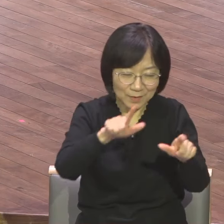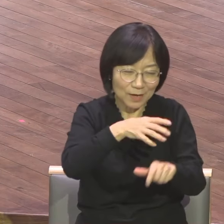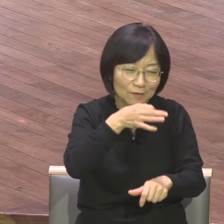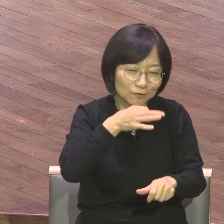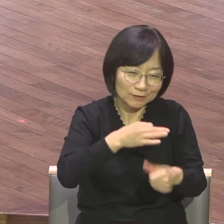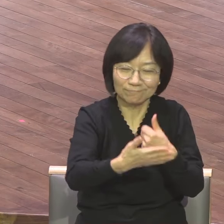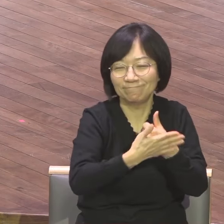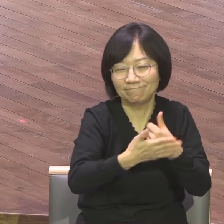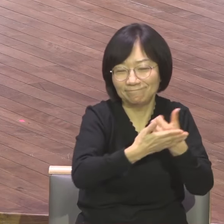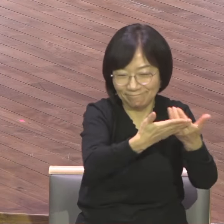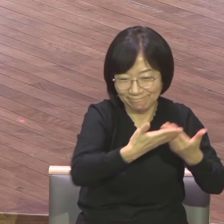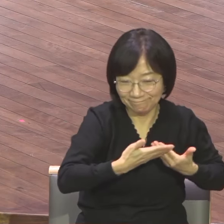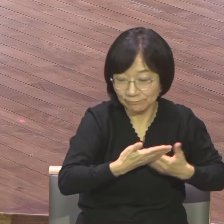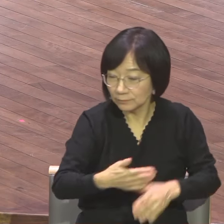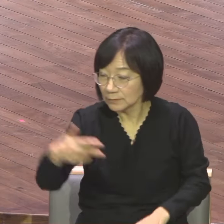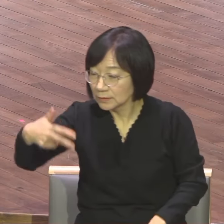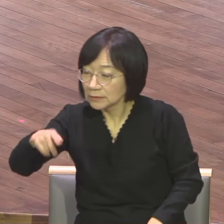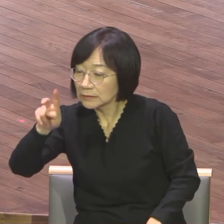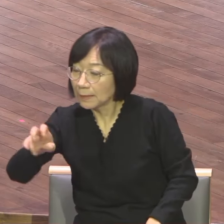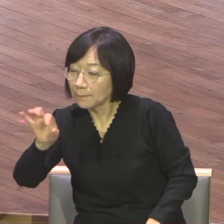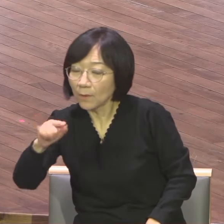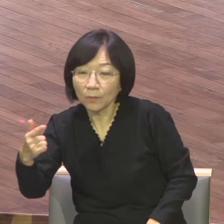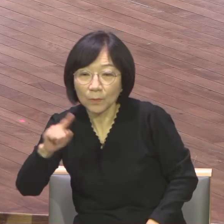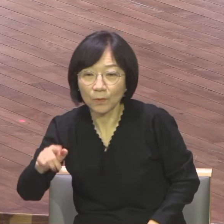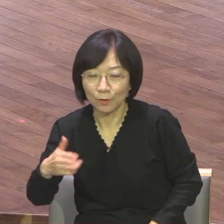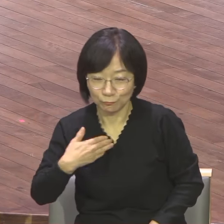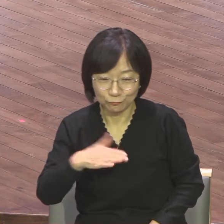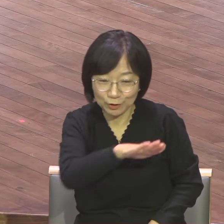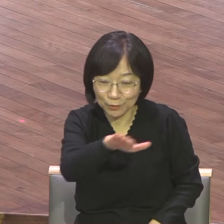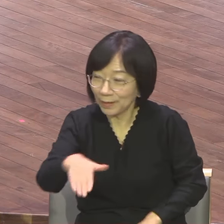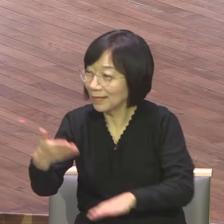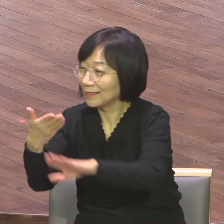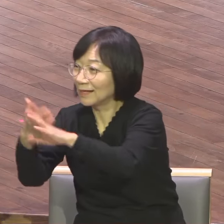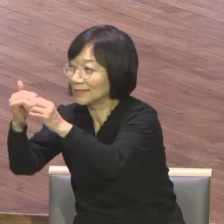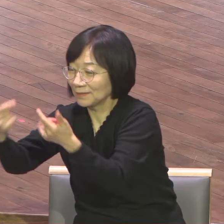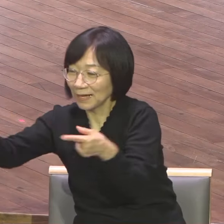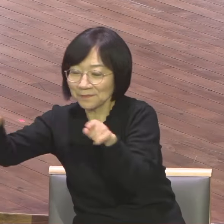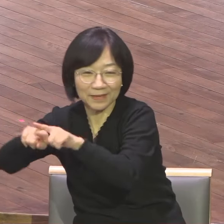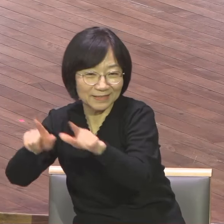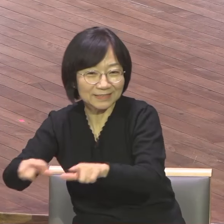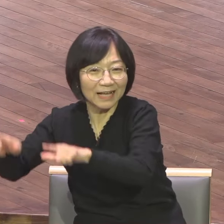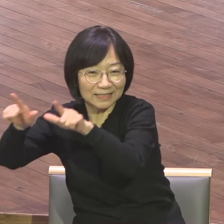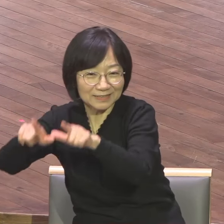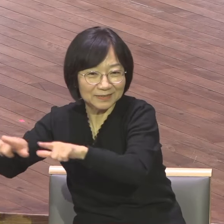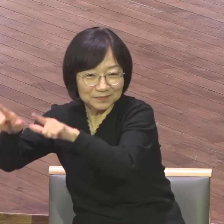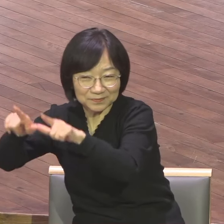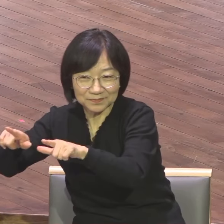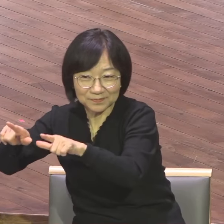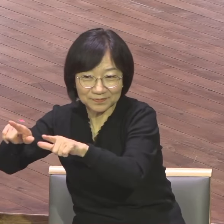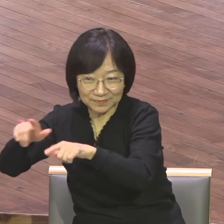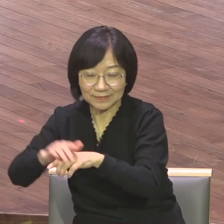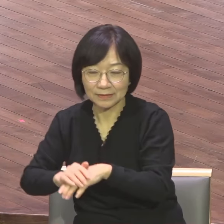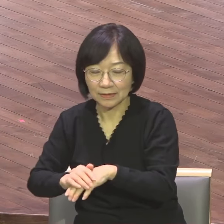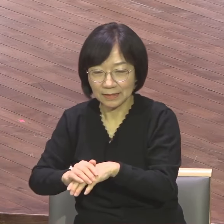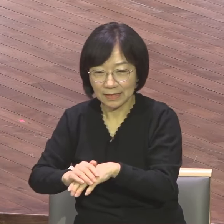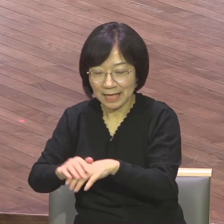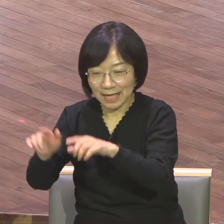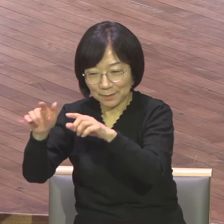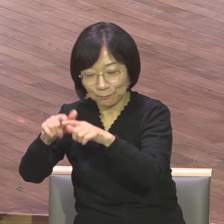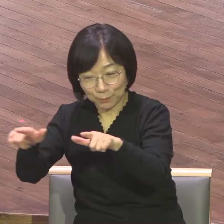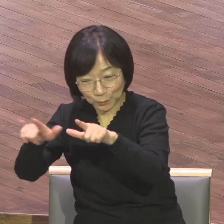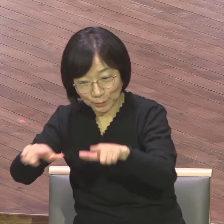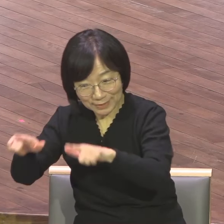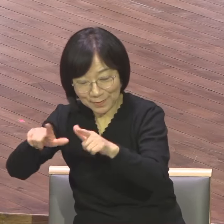잠언은 우리에게 사람들과 함께 지내는 삶을 가르쳐주면서 일상생활을